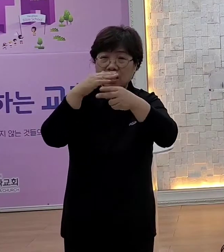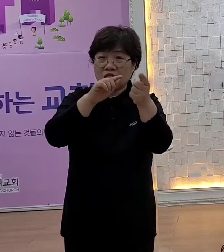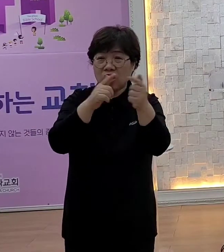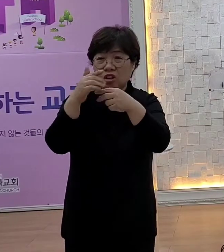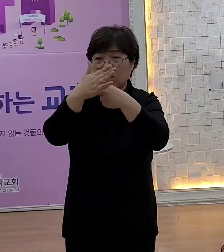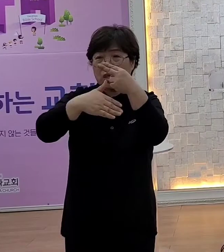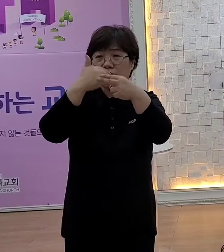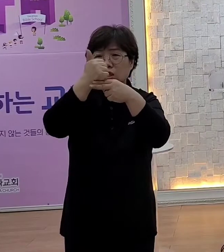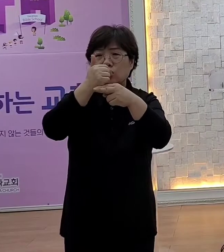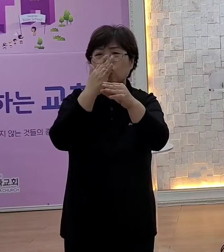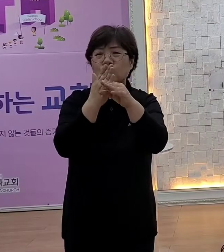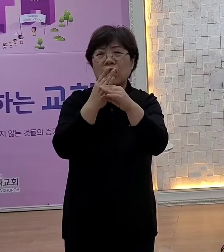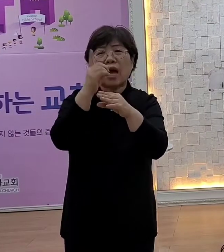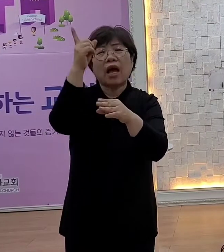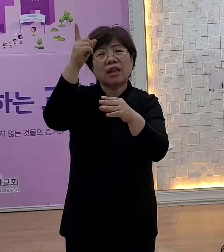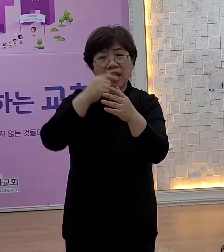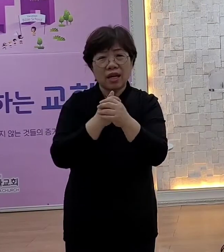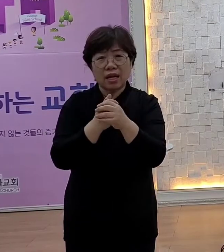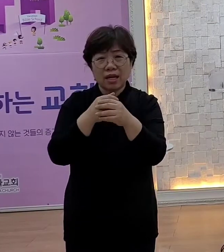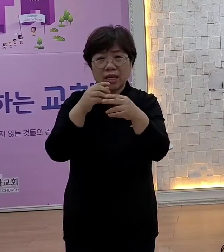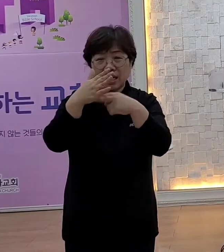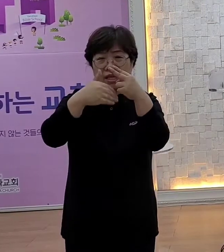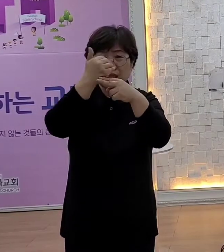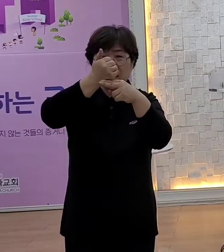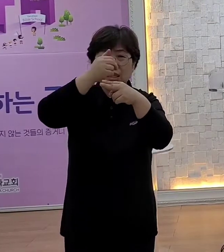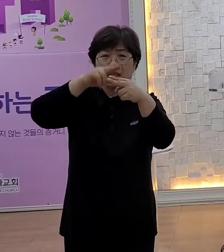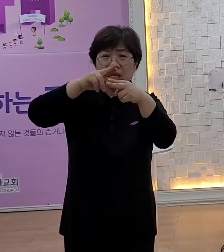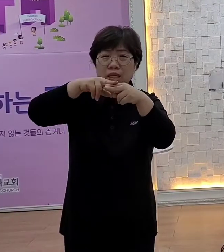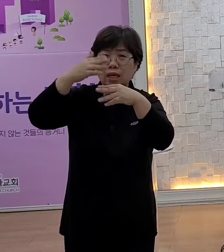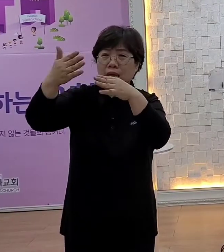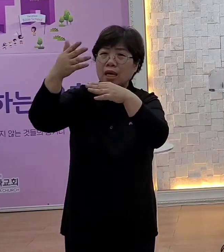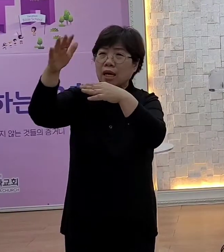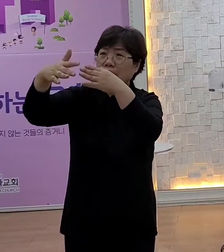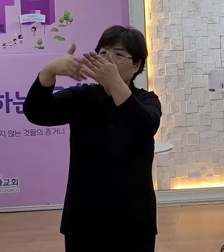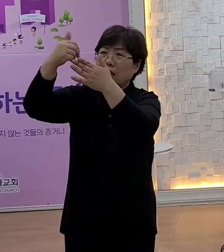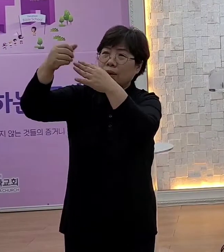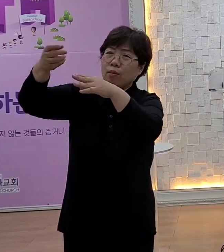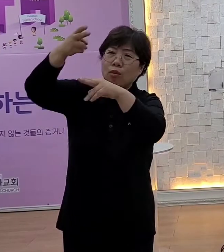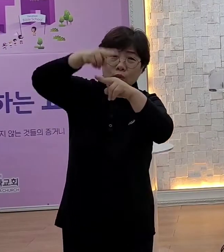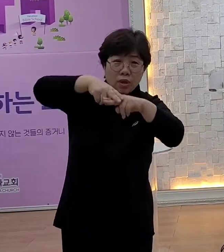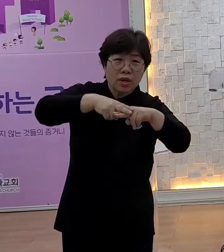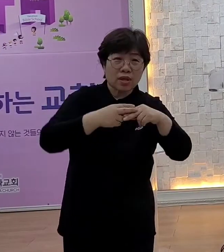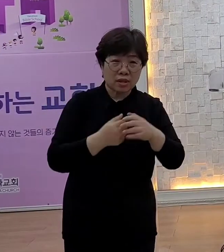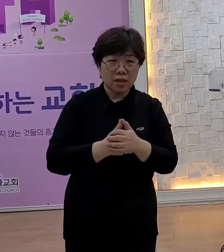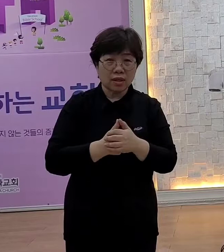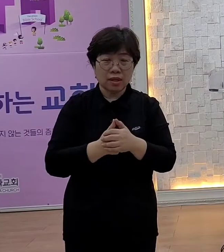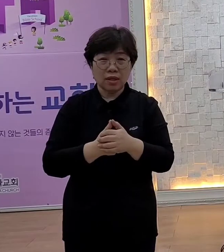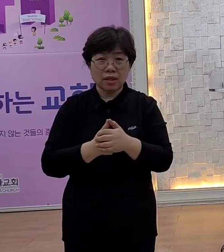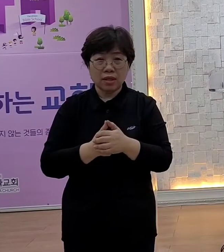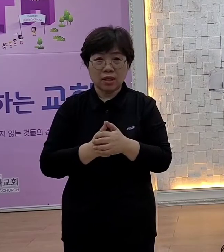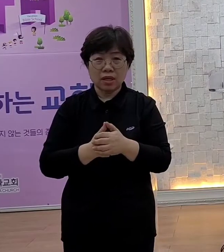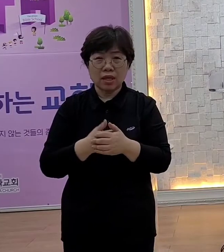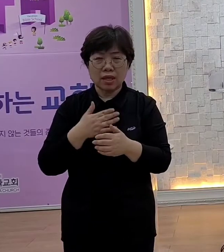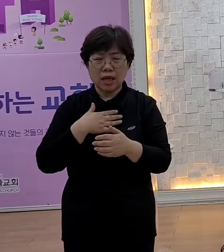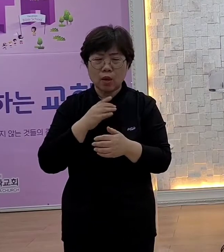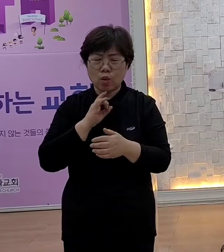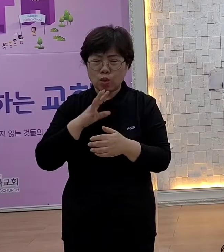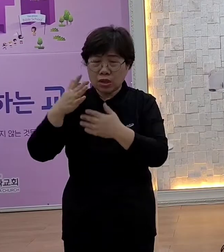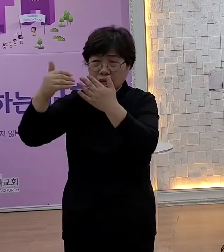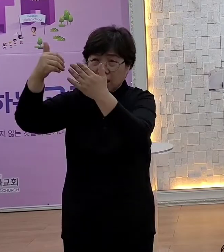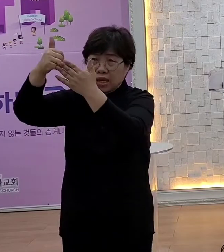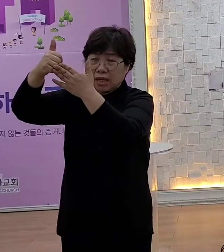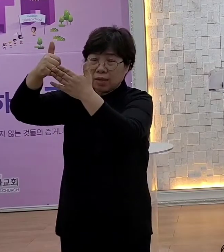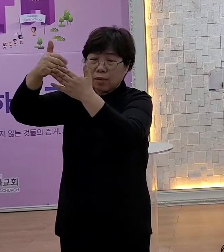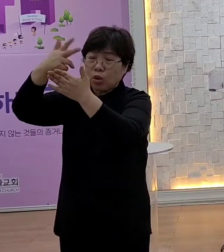없어요. 지금 회개하고 금식하고 막 베옷을 입고 난리를 쳤는데 그들이 믿었던 여러